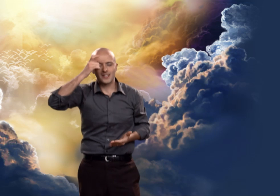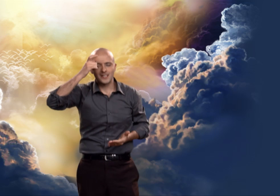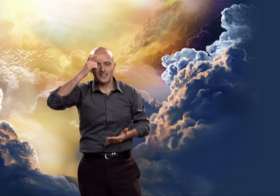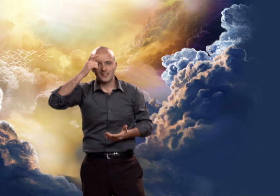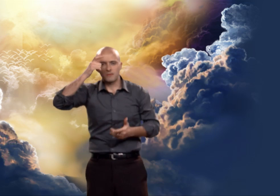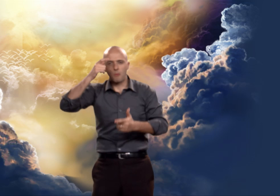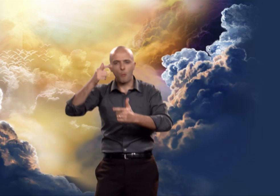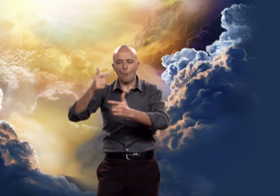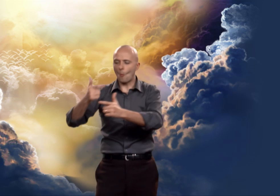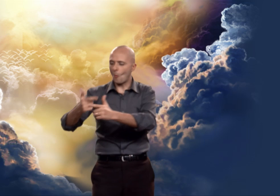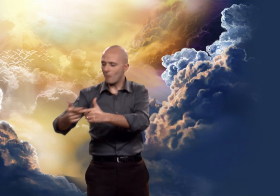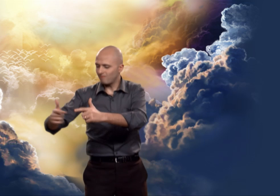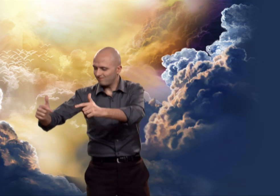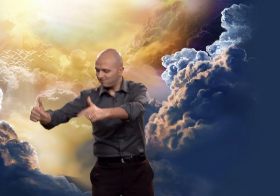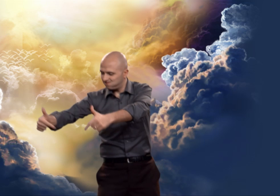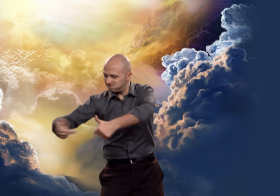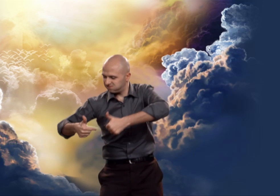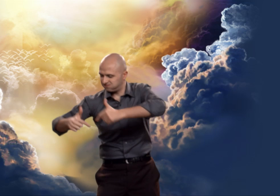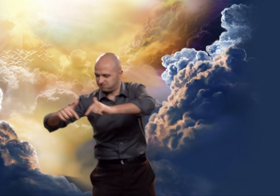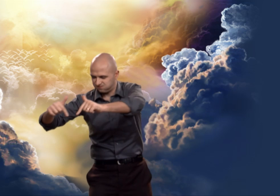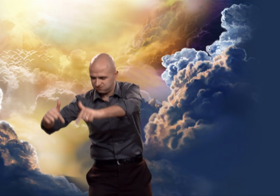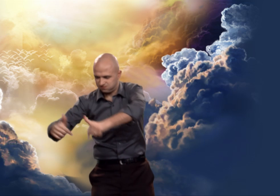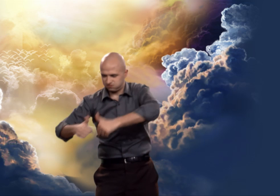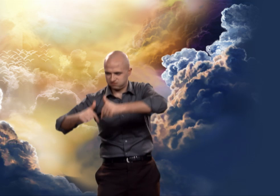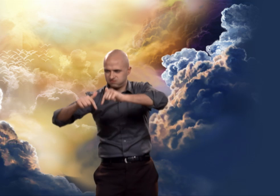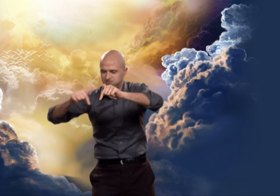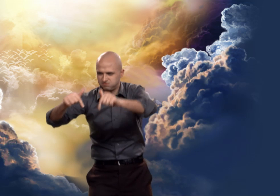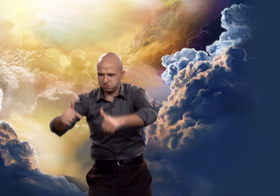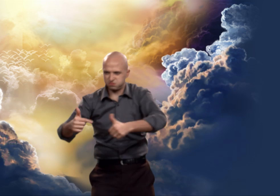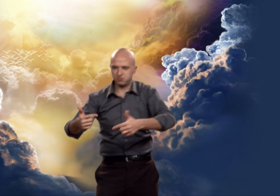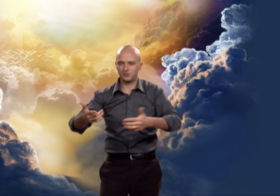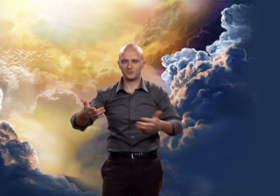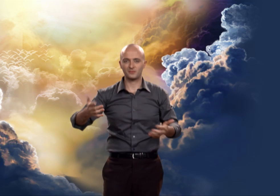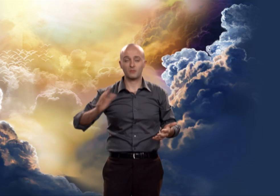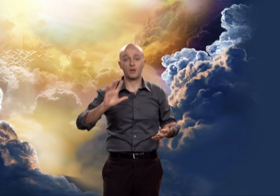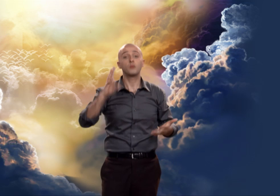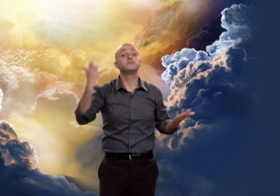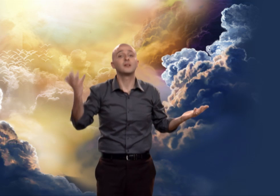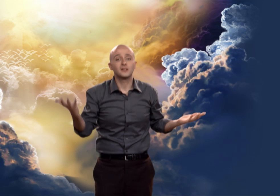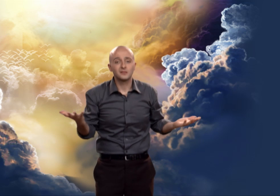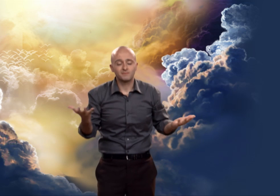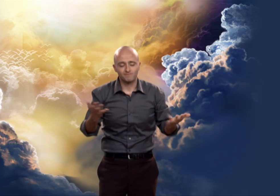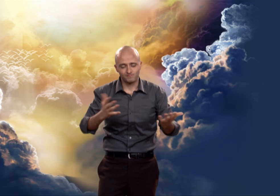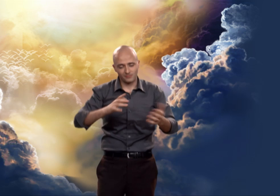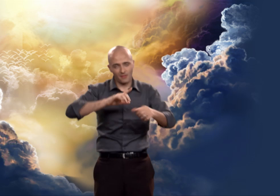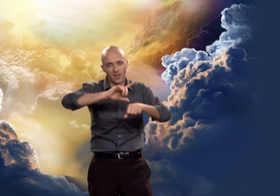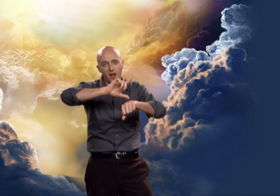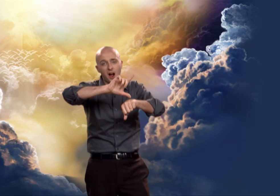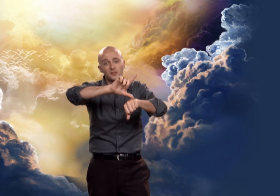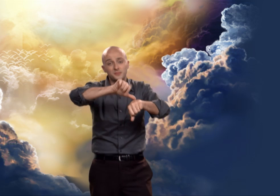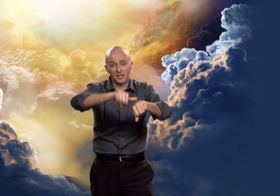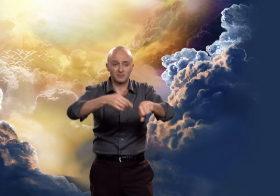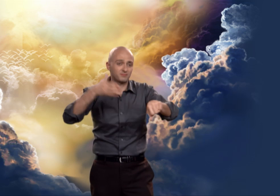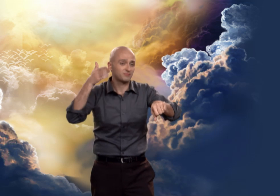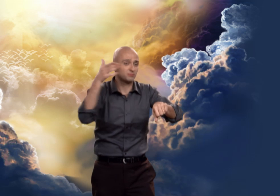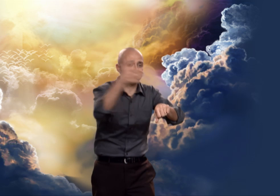desejos, assim amortecendo a sensibilidade deles, de maneira que deixem de ouvir precisamente as coisas que